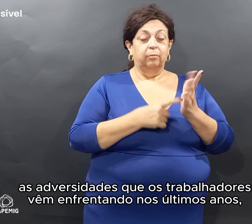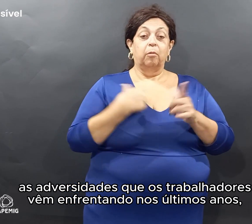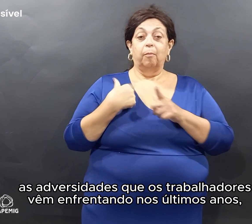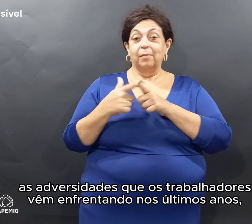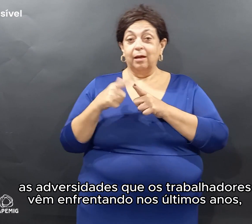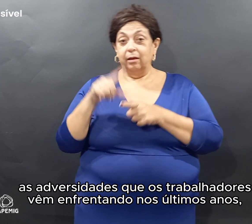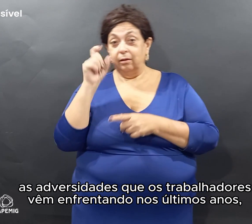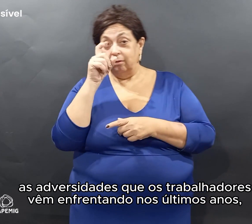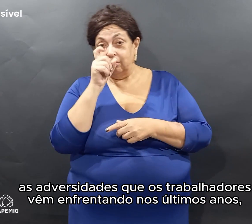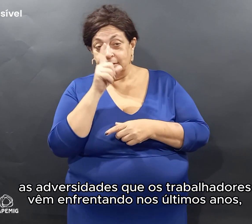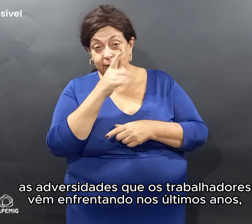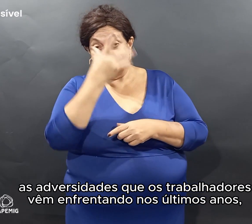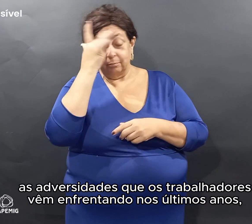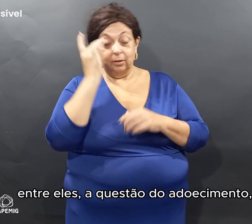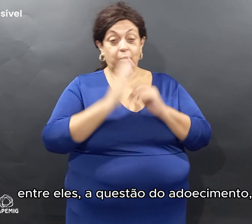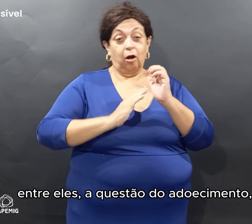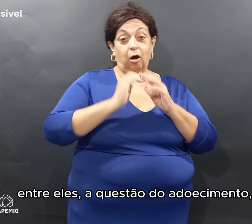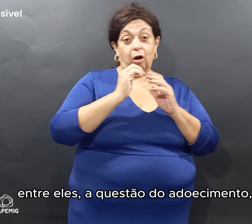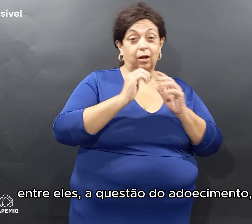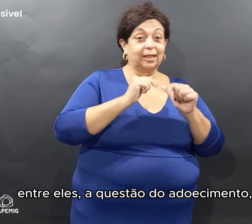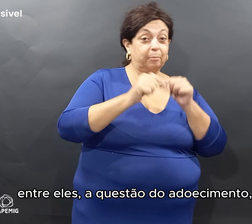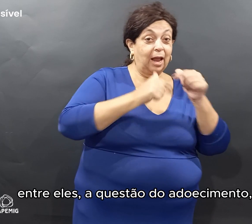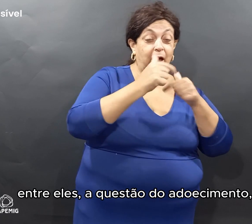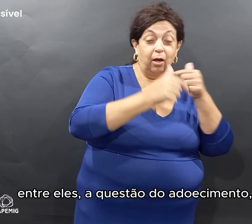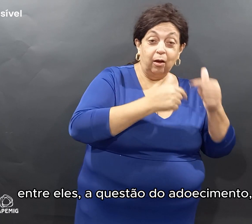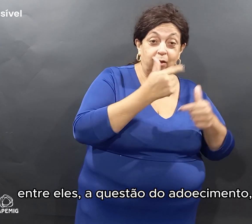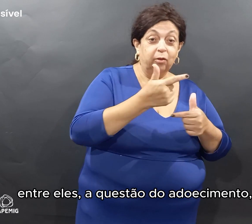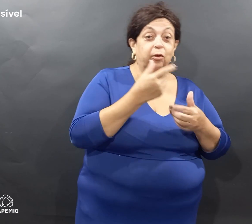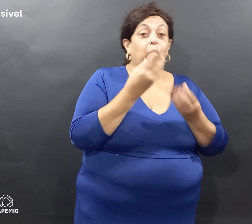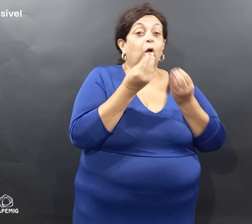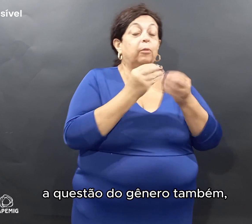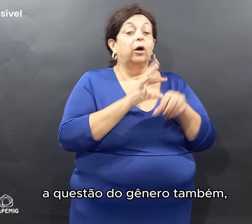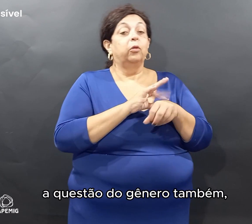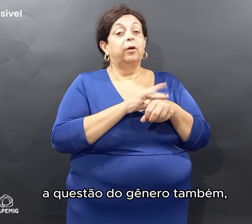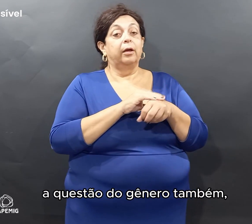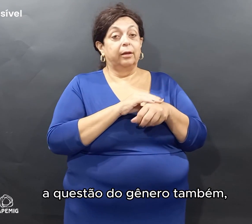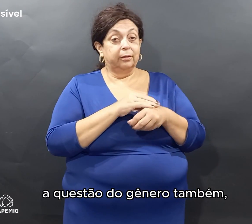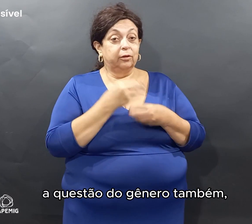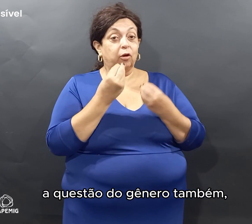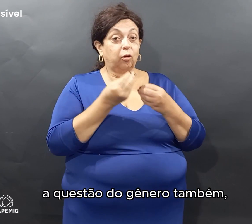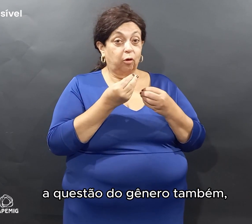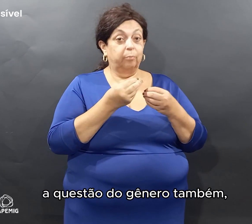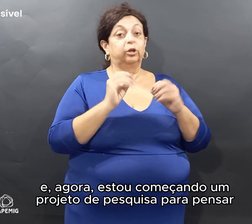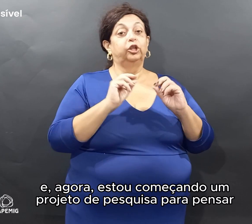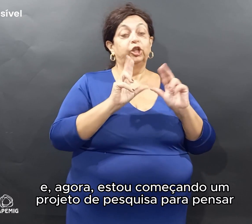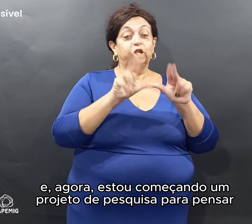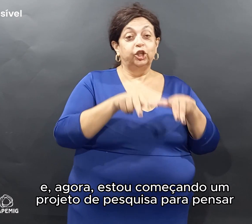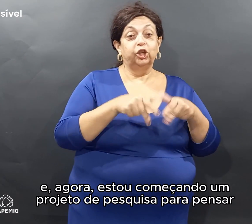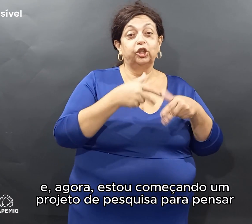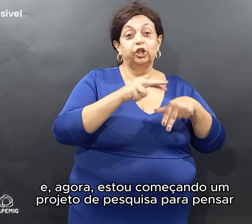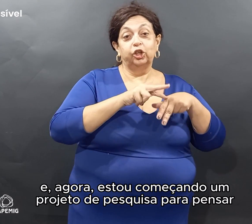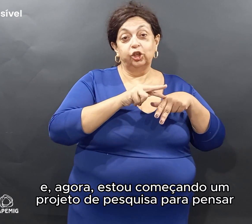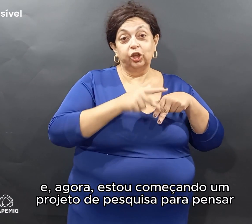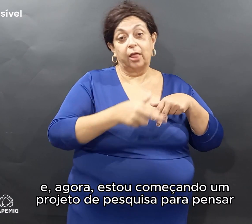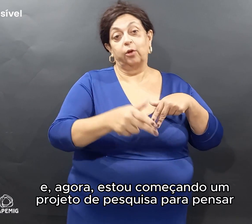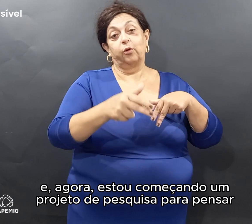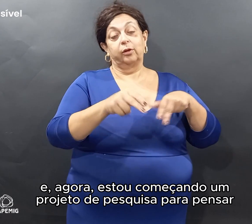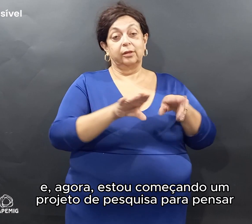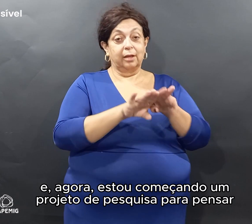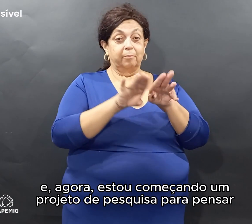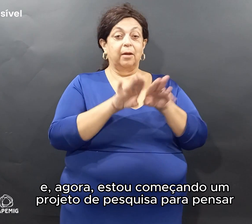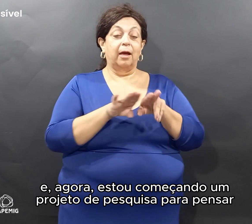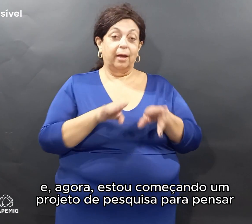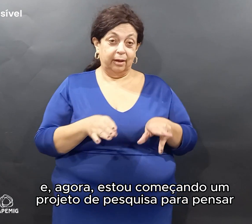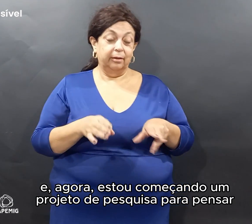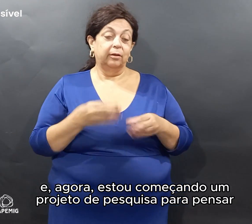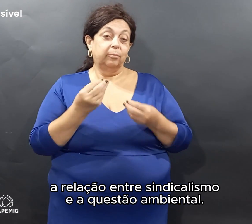trabalhadores vêm enfrentando nos últimos anos, entre eles a questão do adoecimento, a questão do gênero também, e agora estou começando um